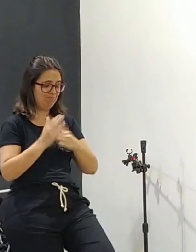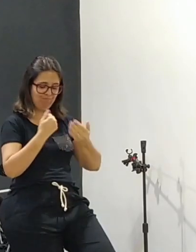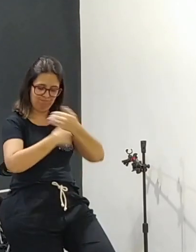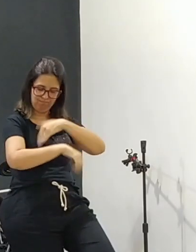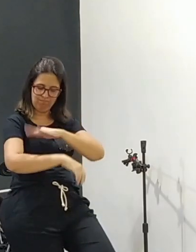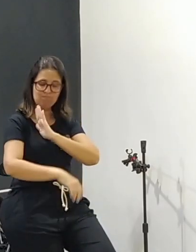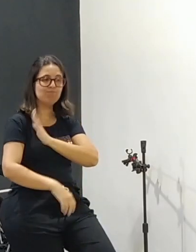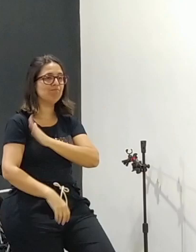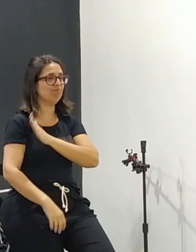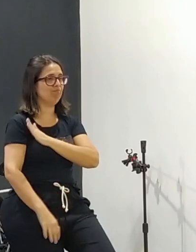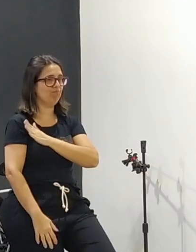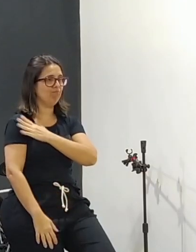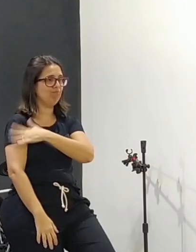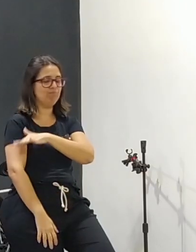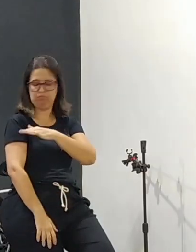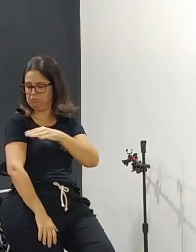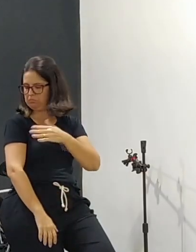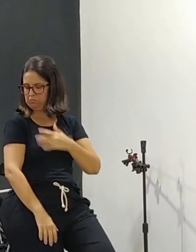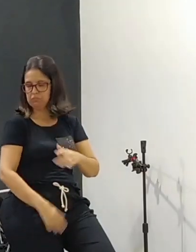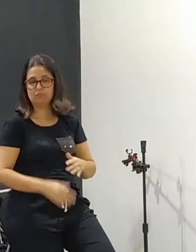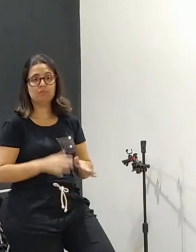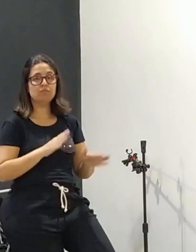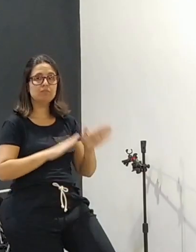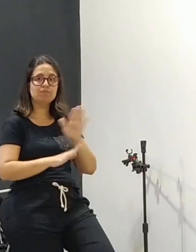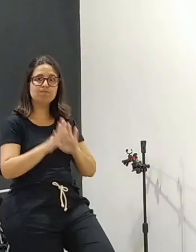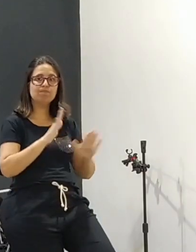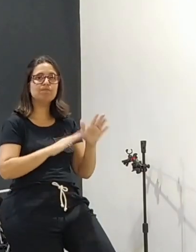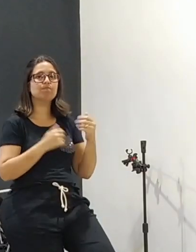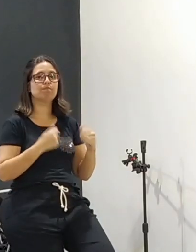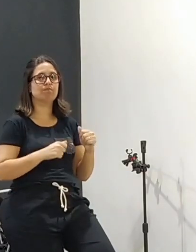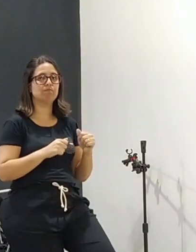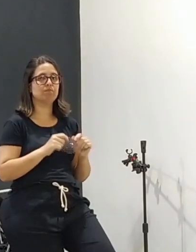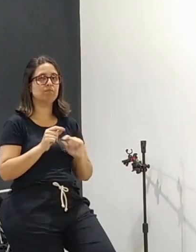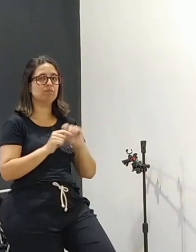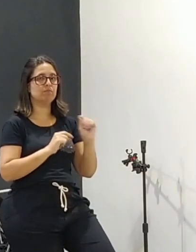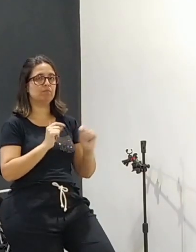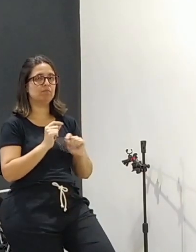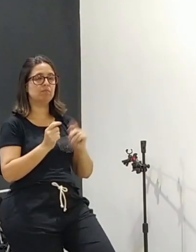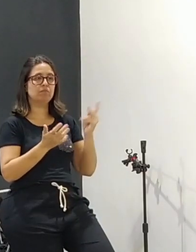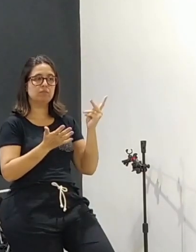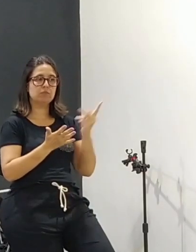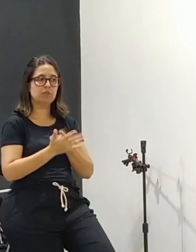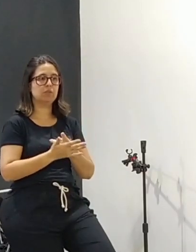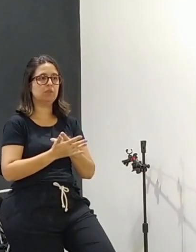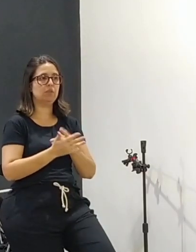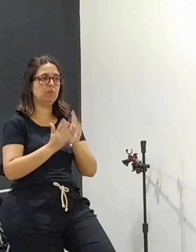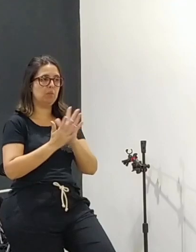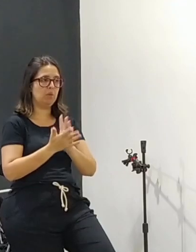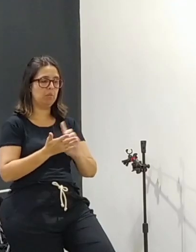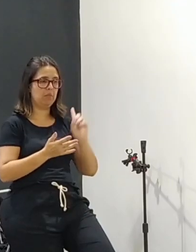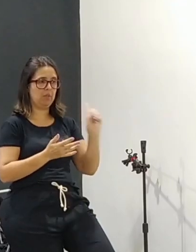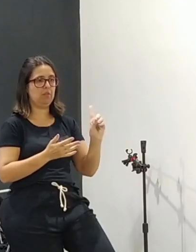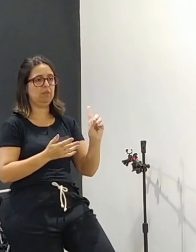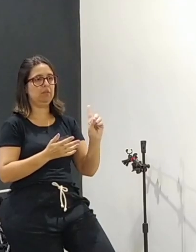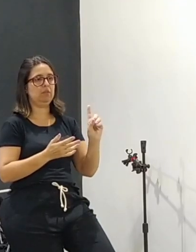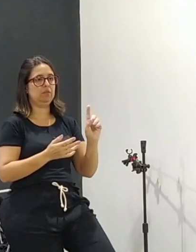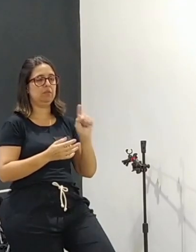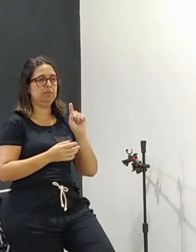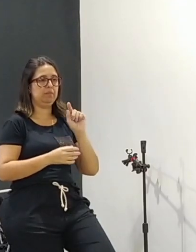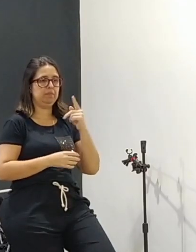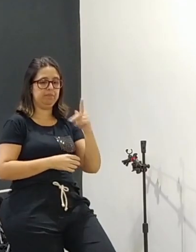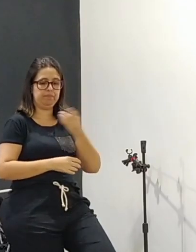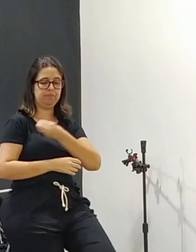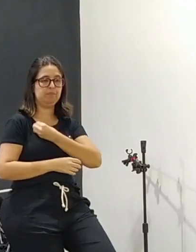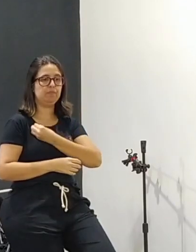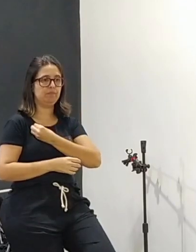nossa vida. Então nós temos que tomar cuidado, né? O que está acontecendo com a palavra de Deus em você? Ela está frutificando, ela